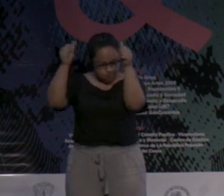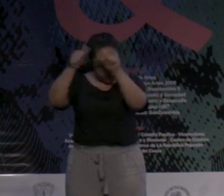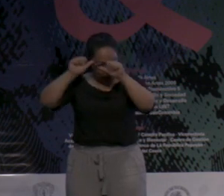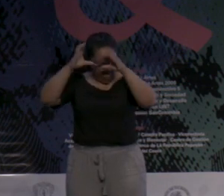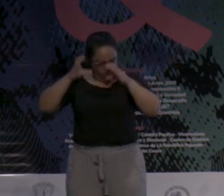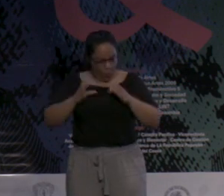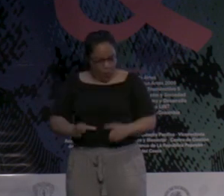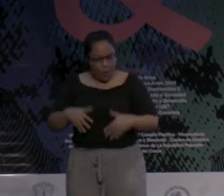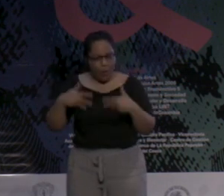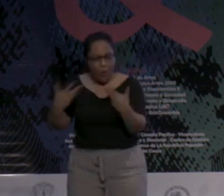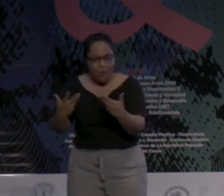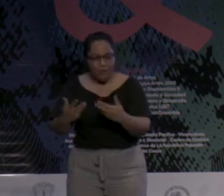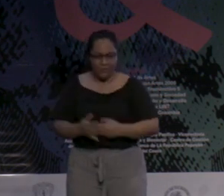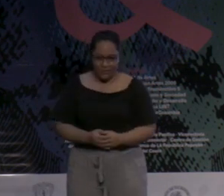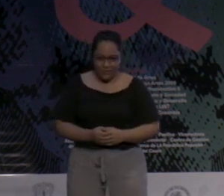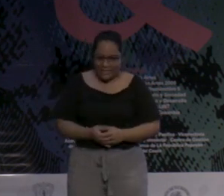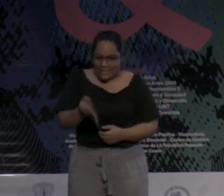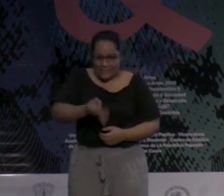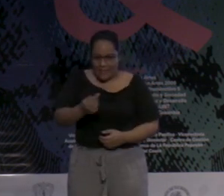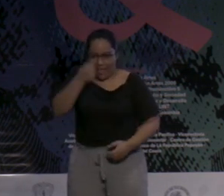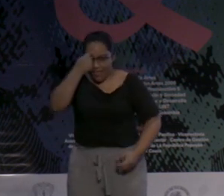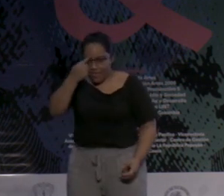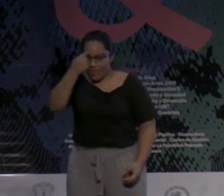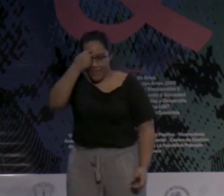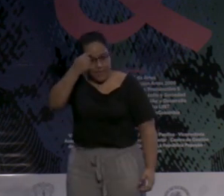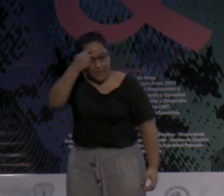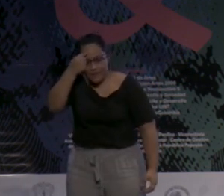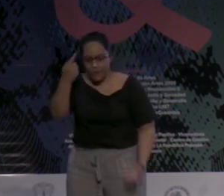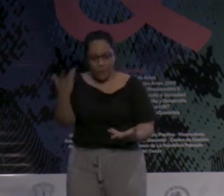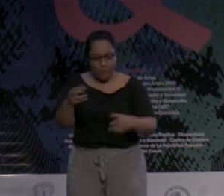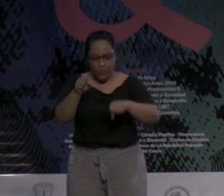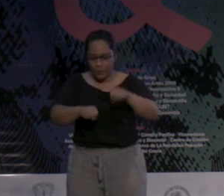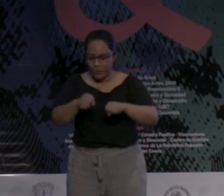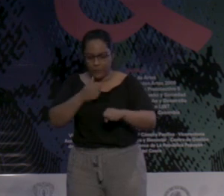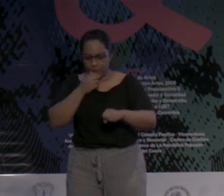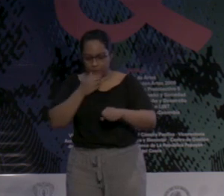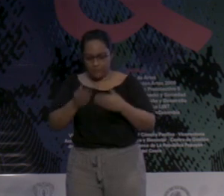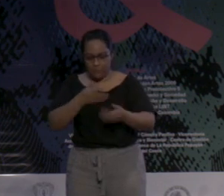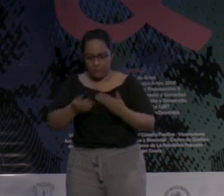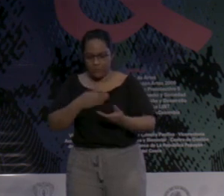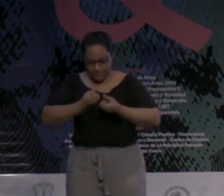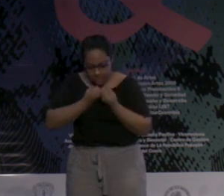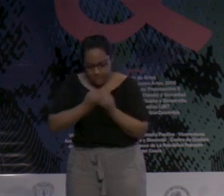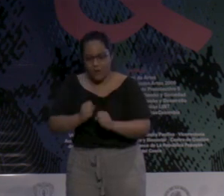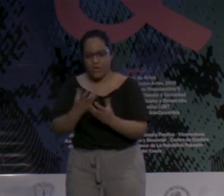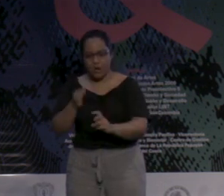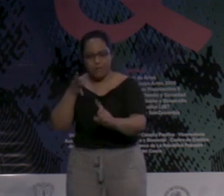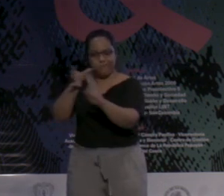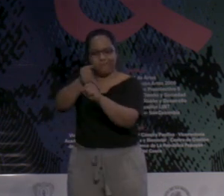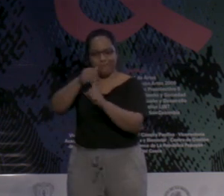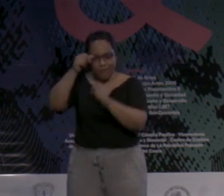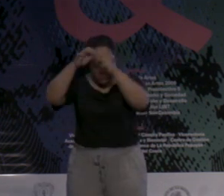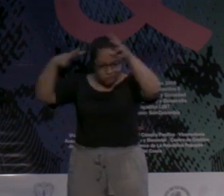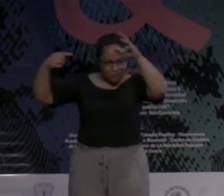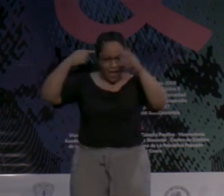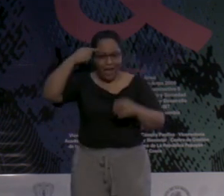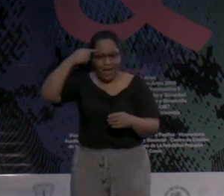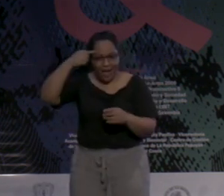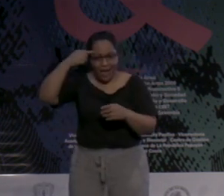llegar a ser lo que quisiéramos ser, negociando las posibilidades de ser eso. Entonces nuestra vida consiste en lograr